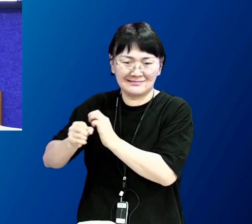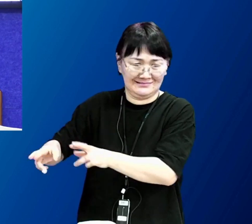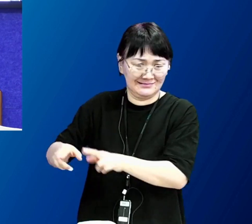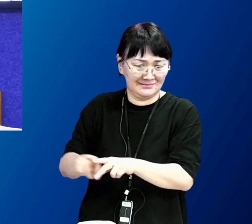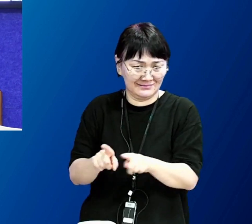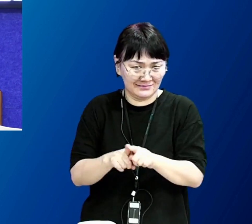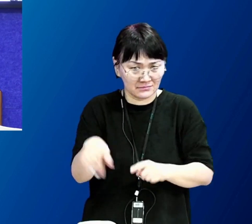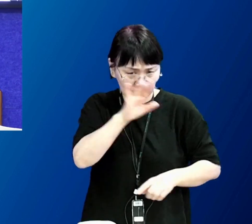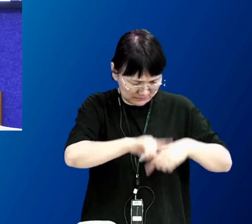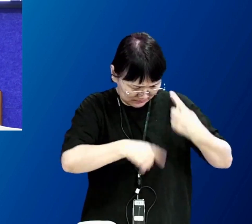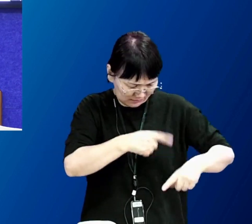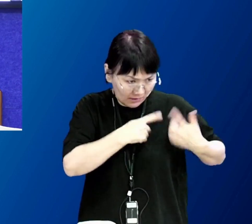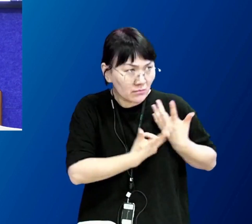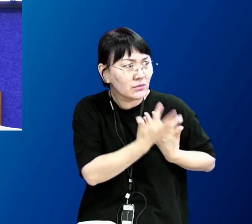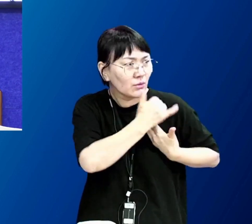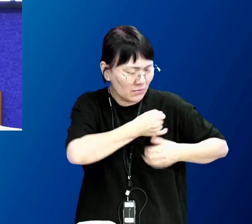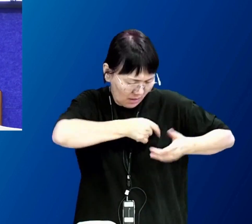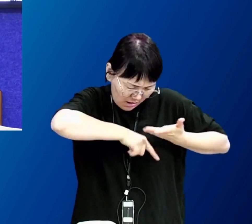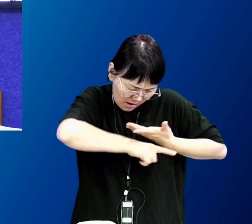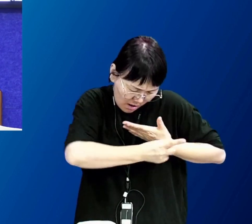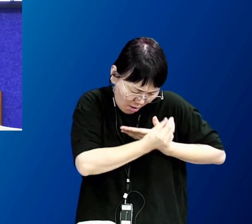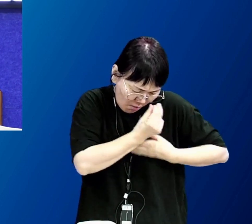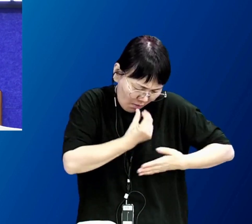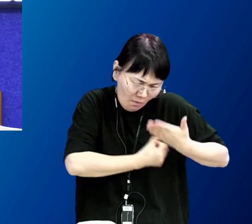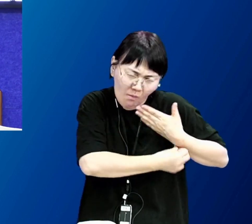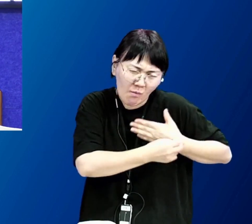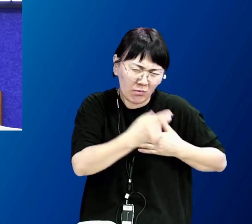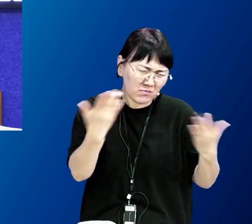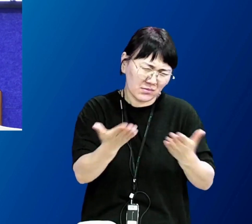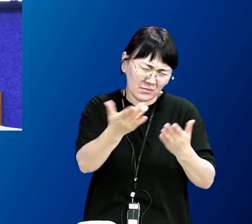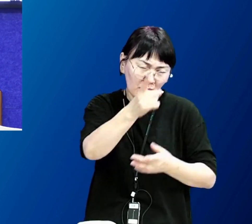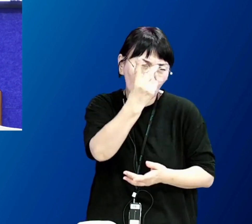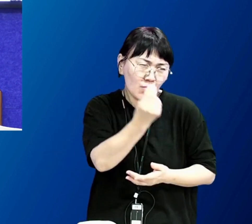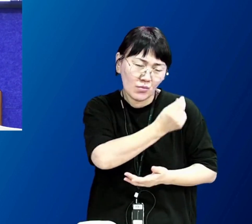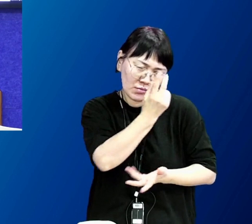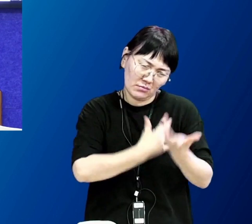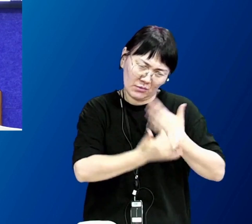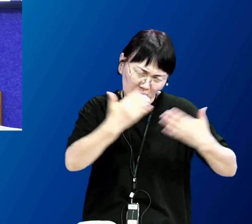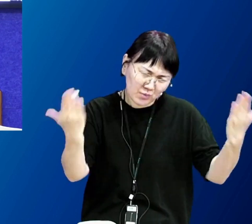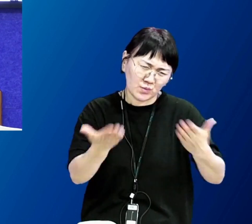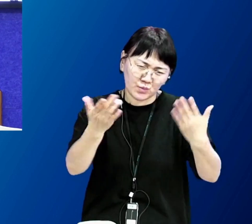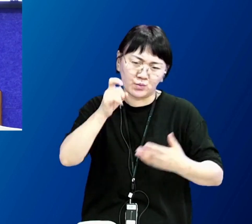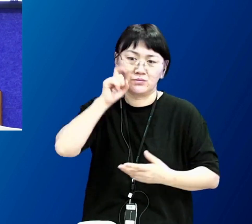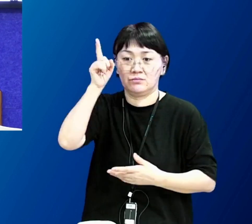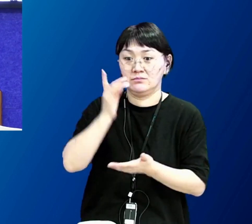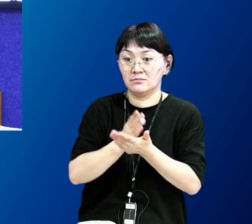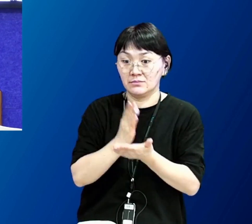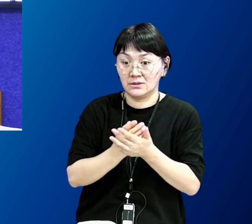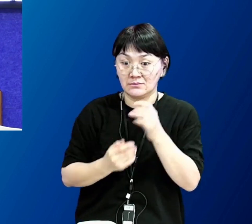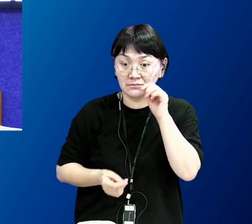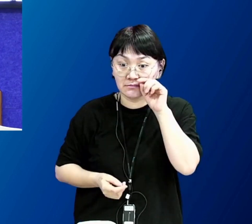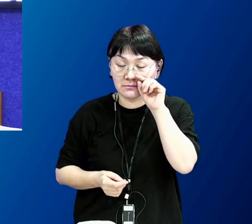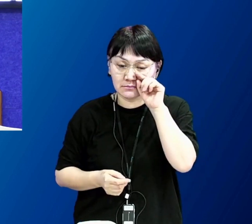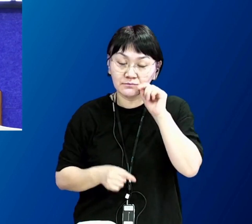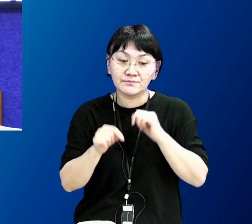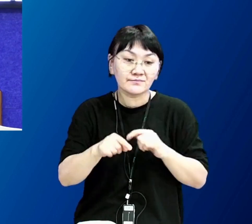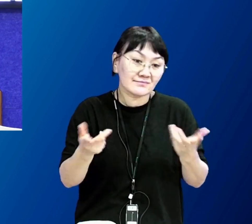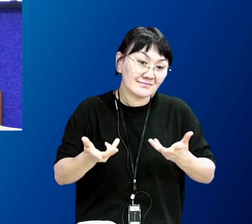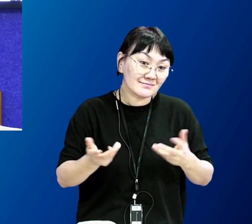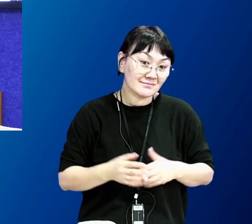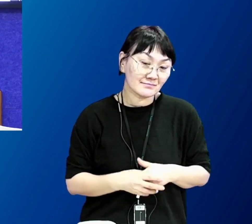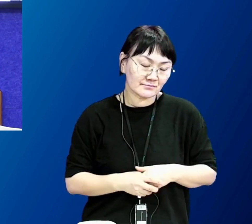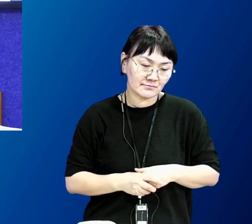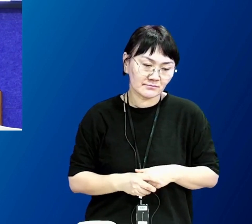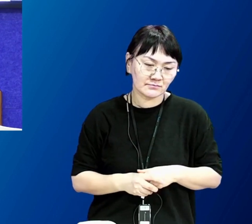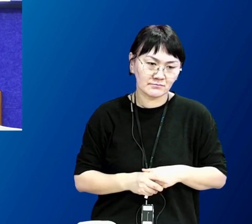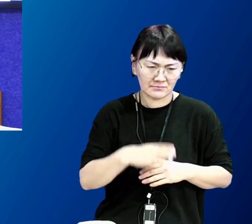эзэн дотор бүр илүү гүн гүнзгий болохыг юу юм болоо? Эзэн бид өхнөөс хүсэж байгаа биз? За, тэгэх юм бол яах ёстой болоо? Бид өхөн байж